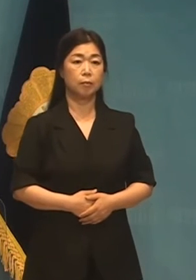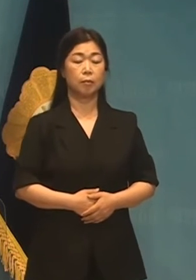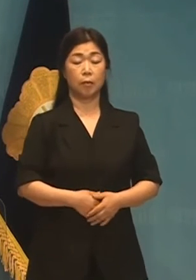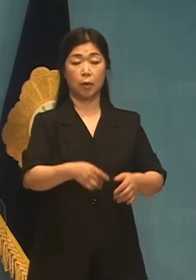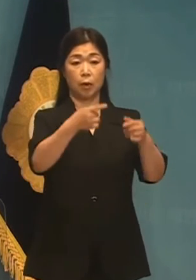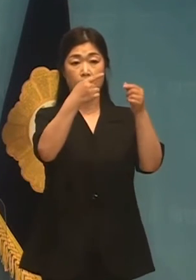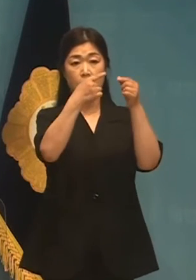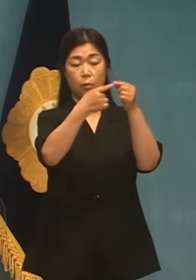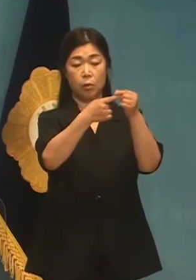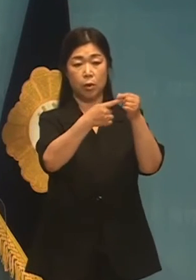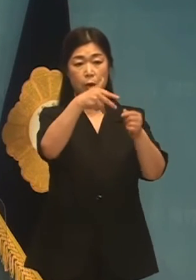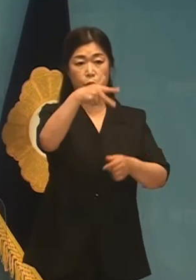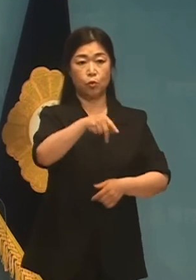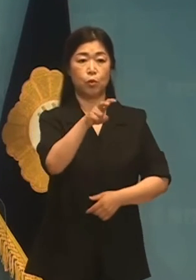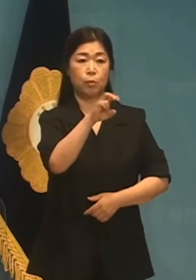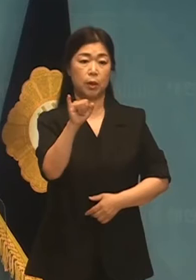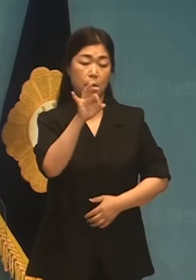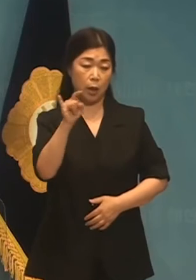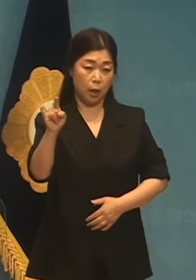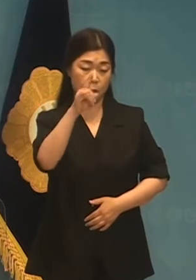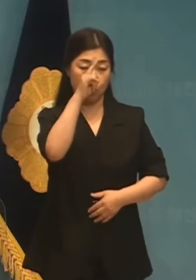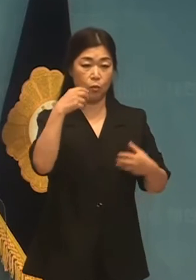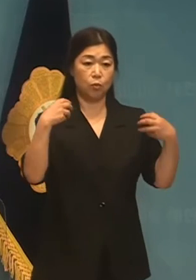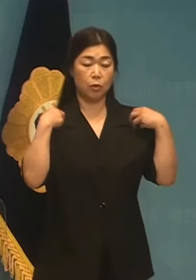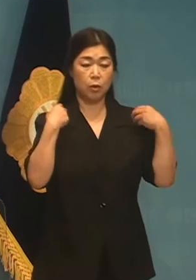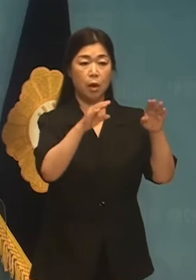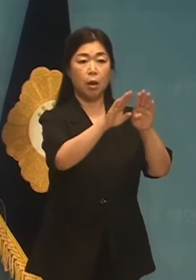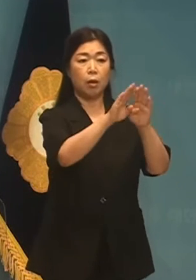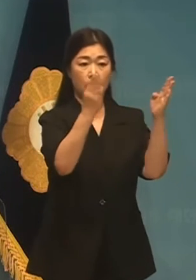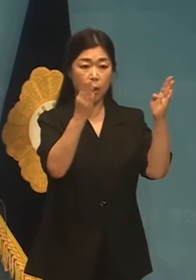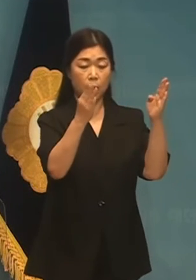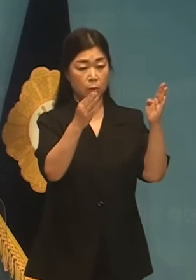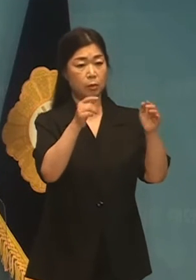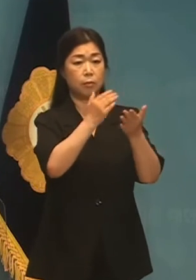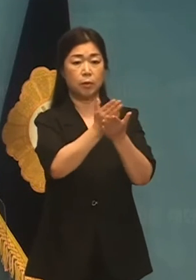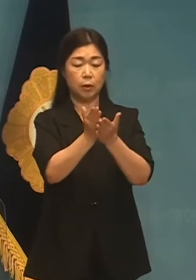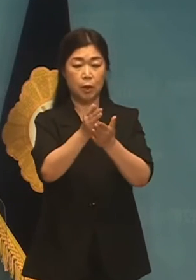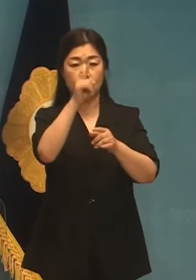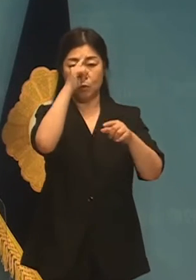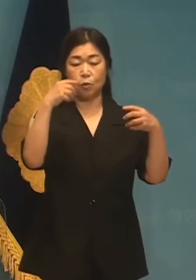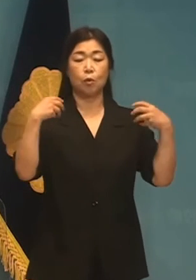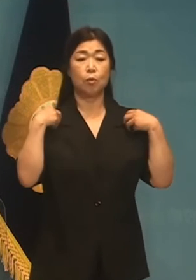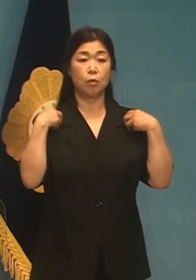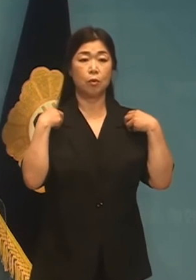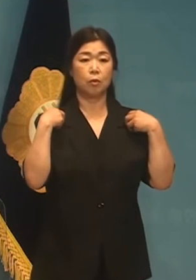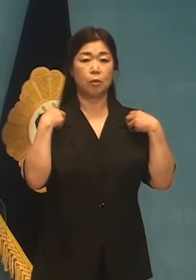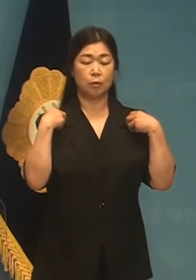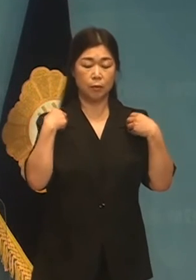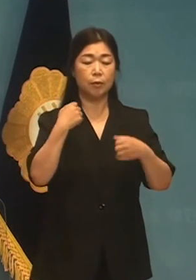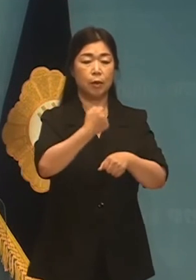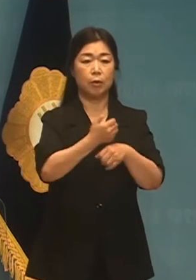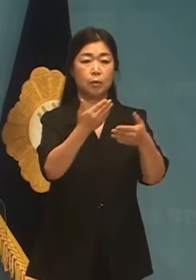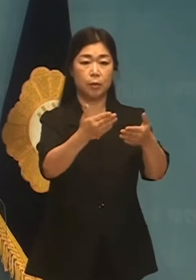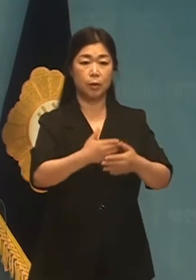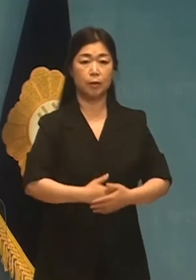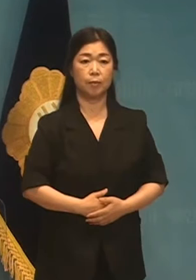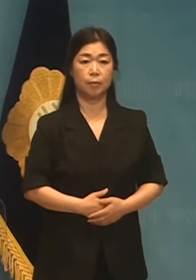첫 번째, 추미애 정부는 개방과 공유의 인텔리전트 정부가 되게 하겠습니다.